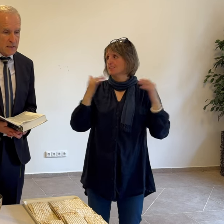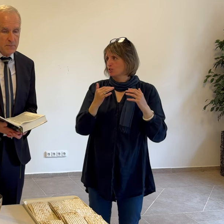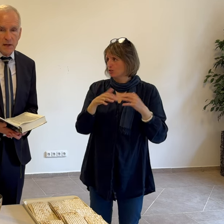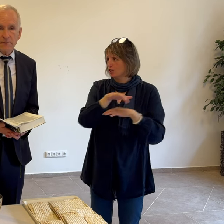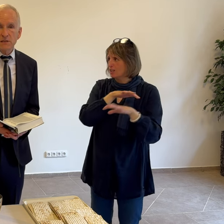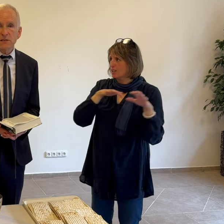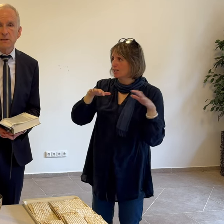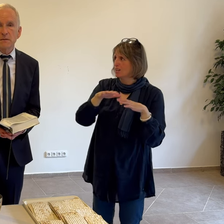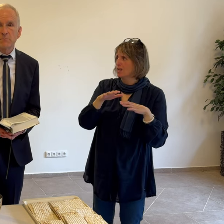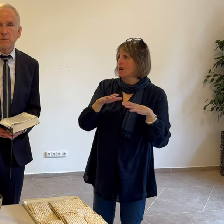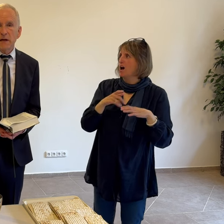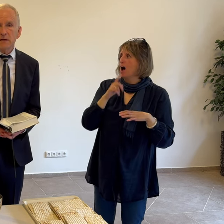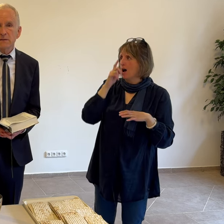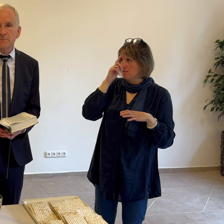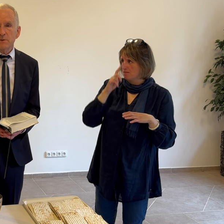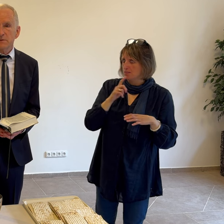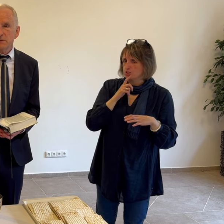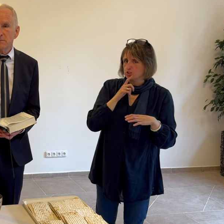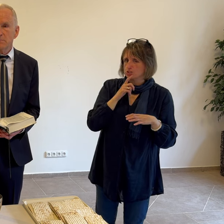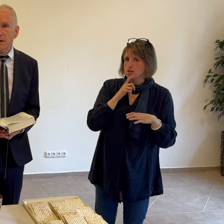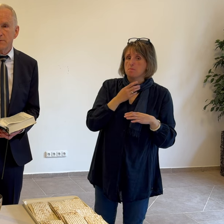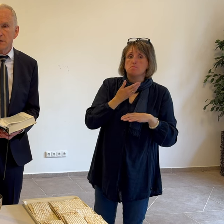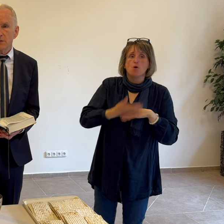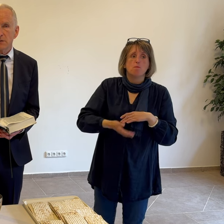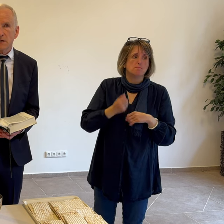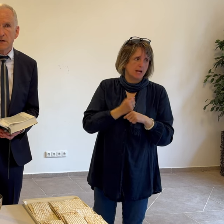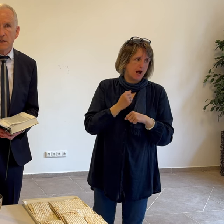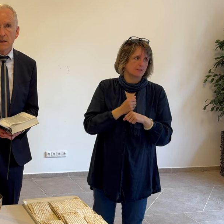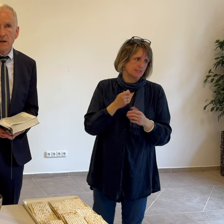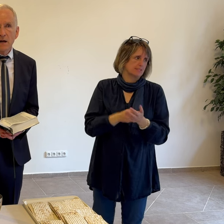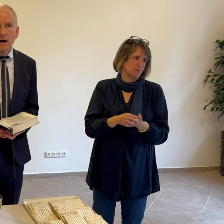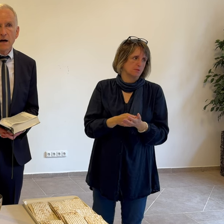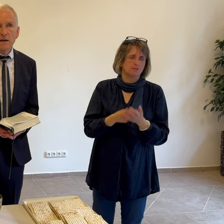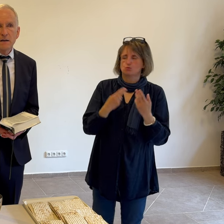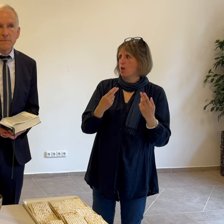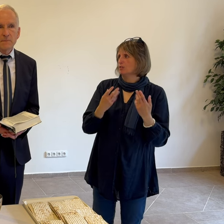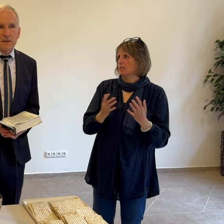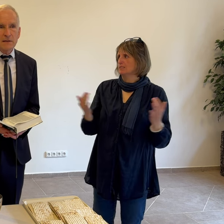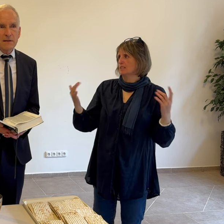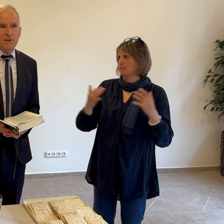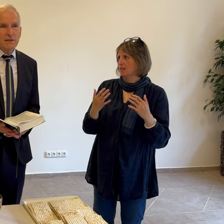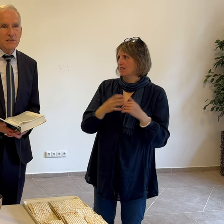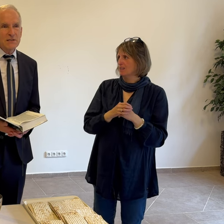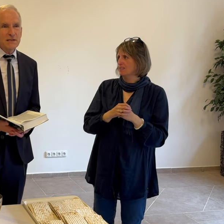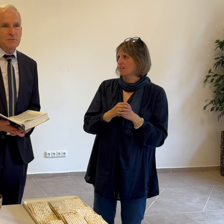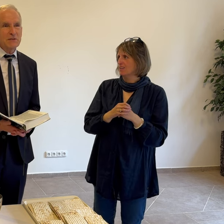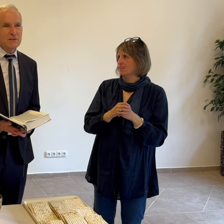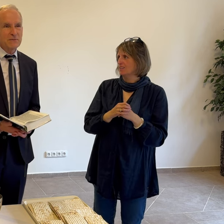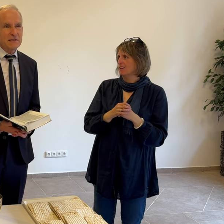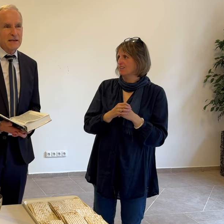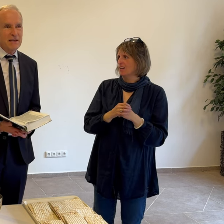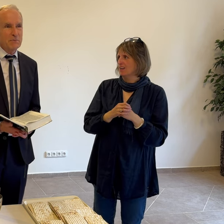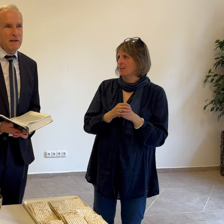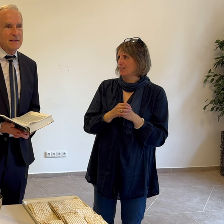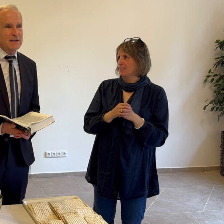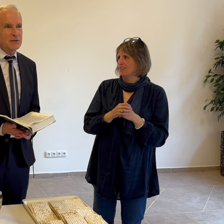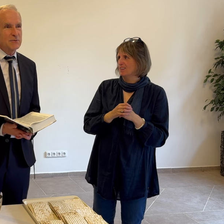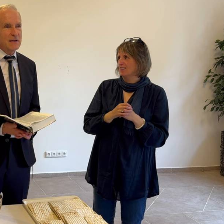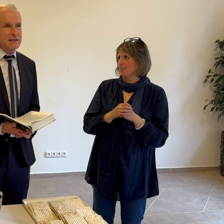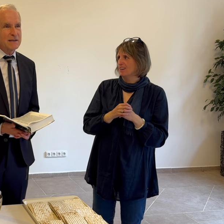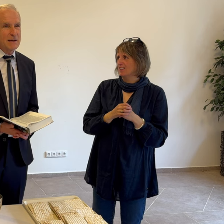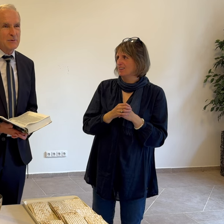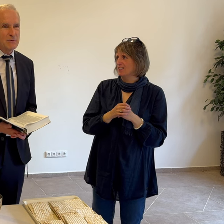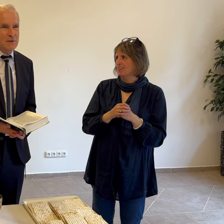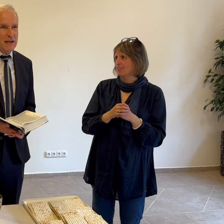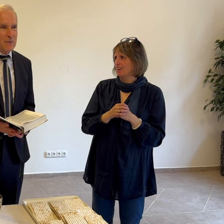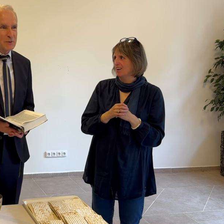Izraeli byla večeře po práci po všem byla večeře a je takové české přísloví které je špatné že u